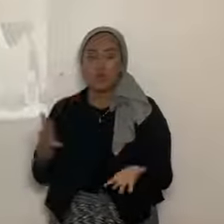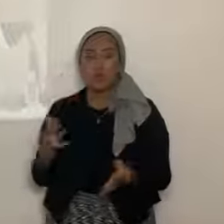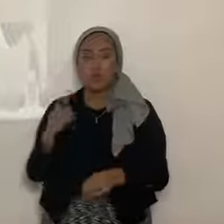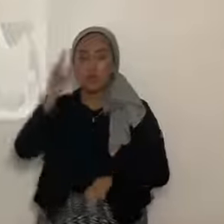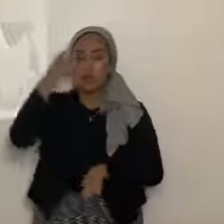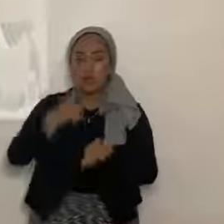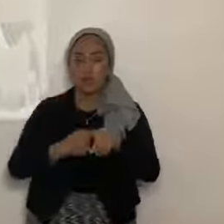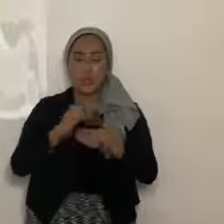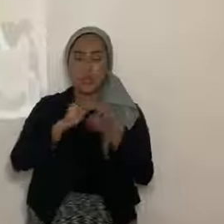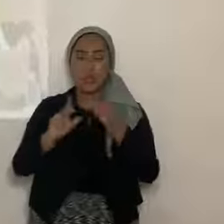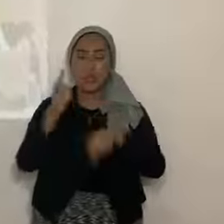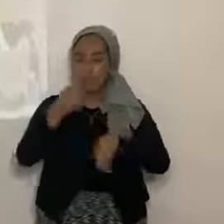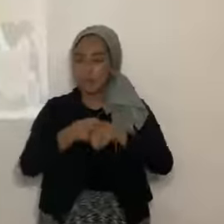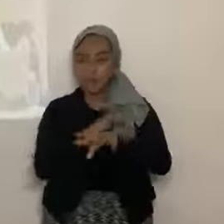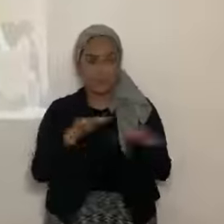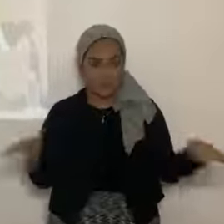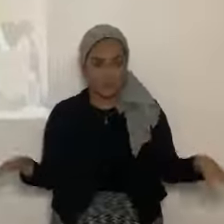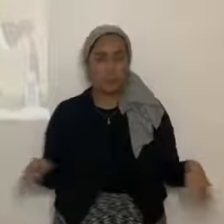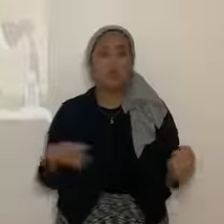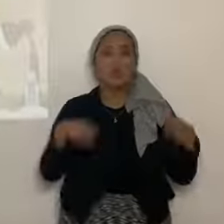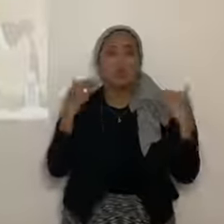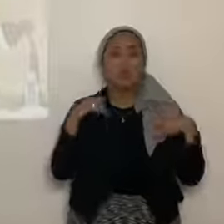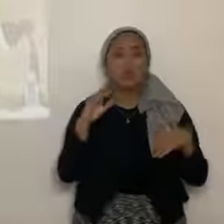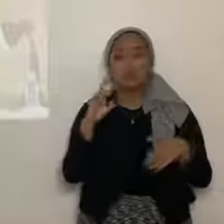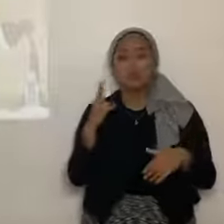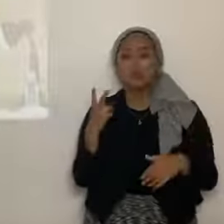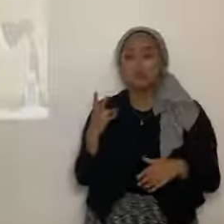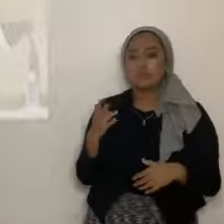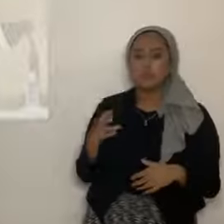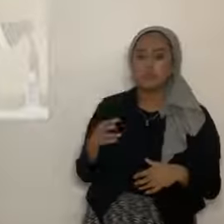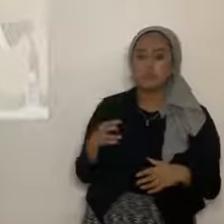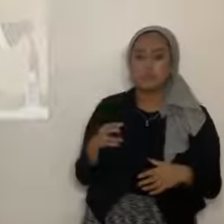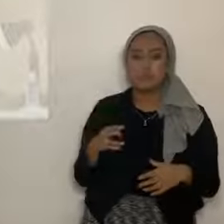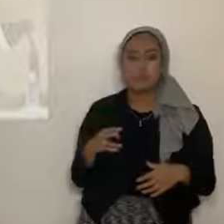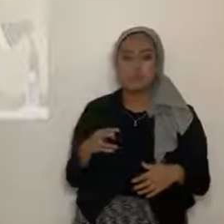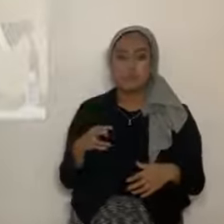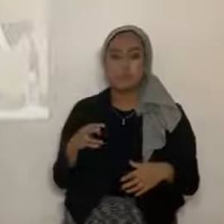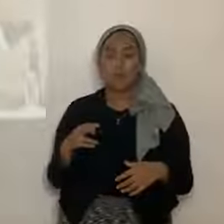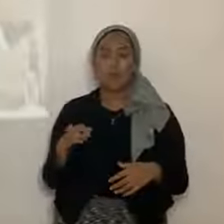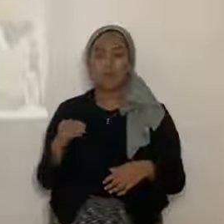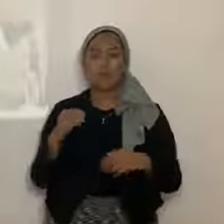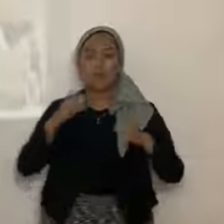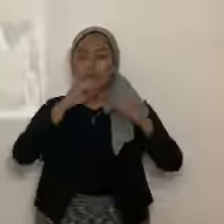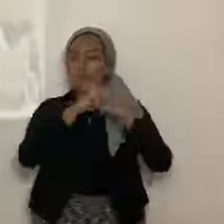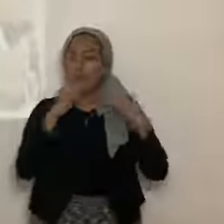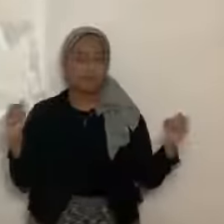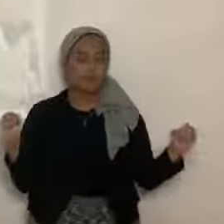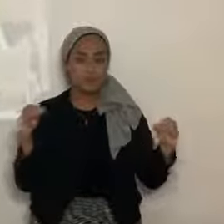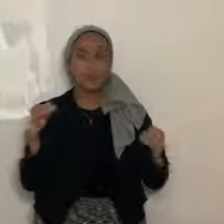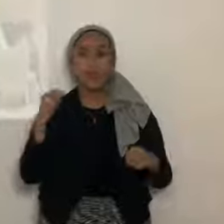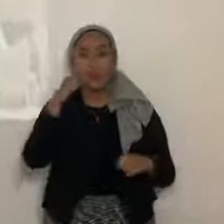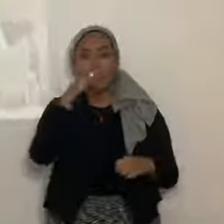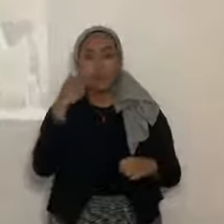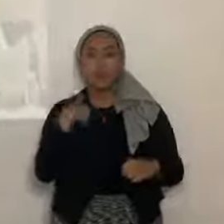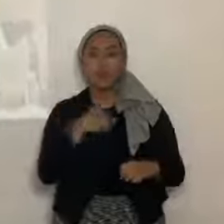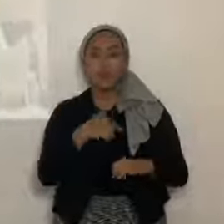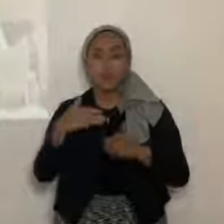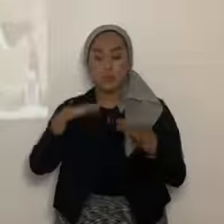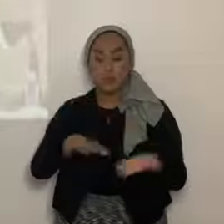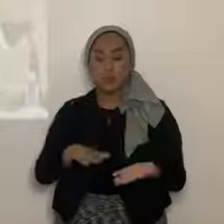perdón. 2, o sea, es para salvación me refiero. En ninguna manera, dice el 2, porque los que hemos muerto al pecado, ¿cómo